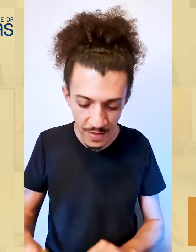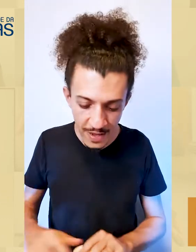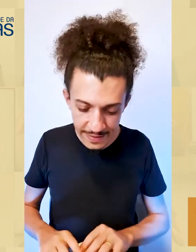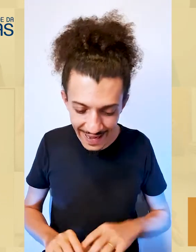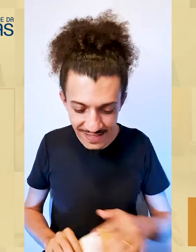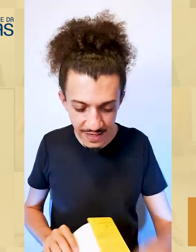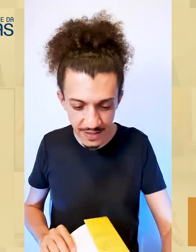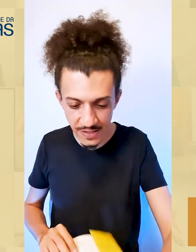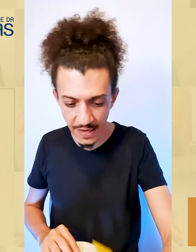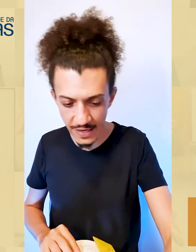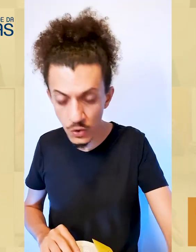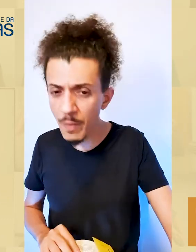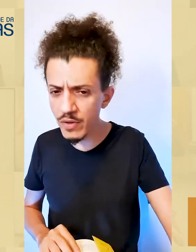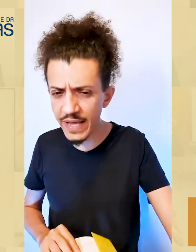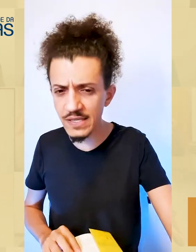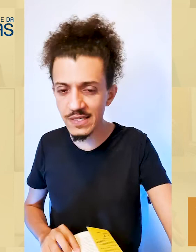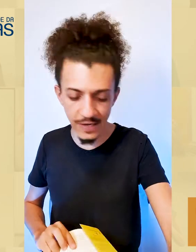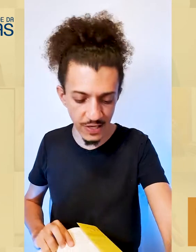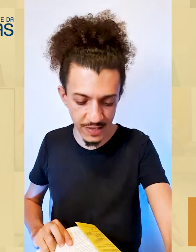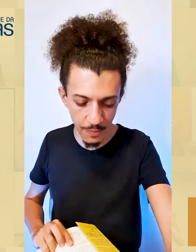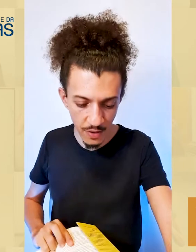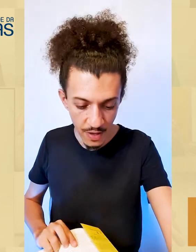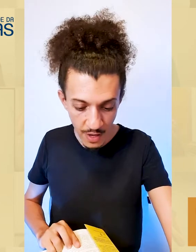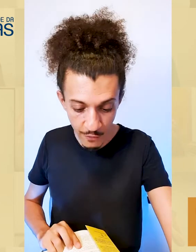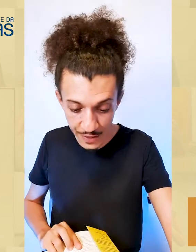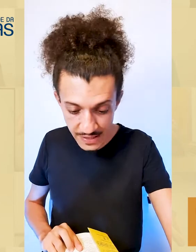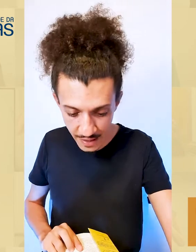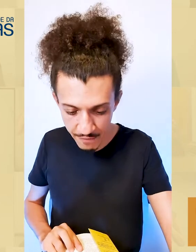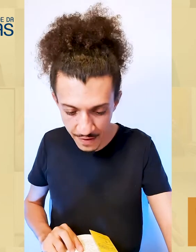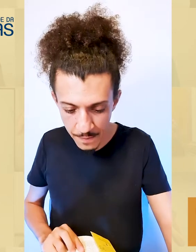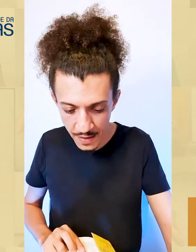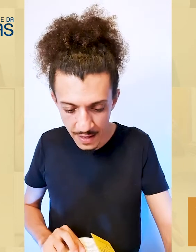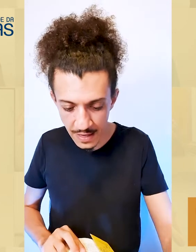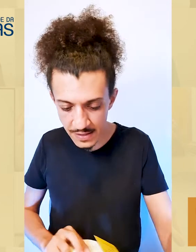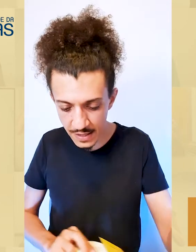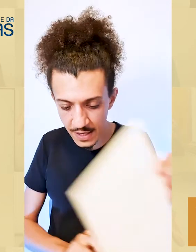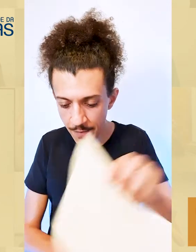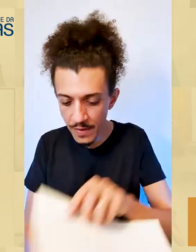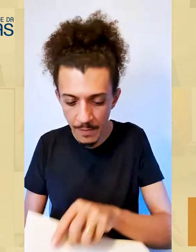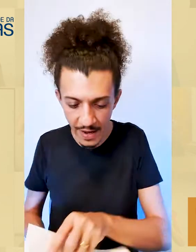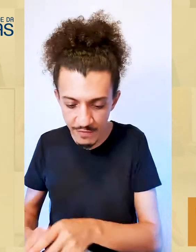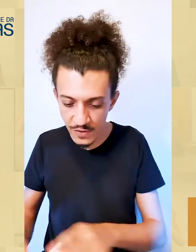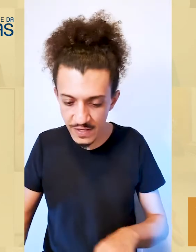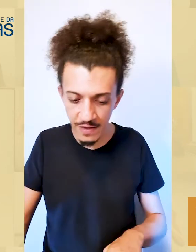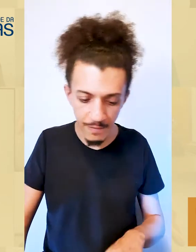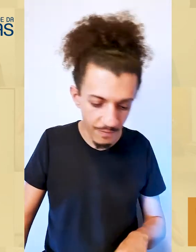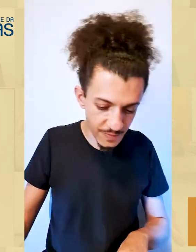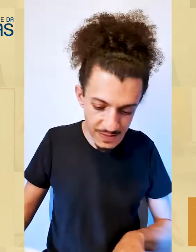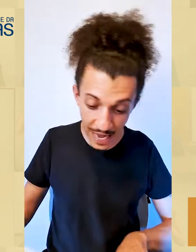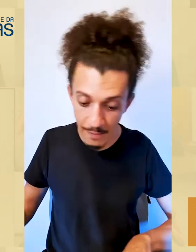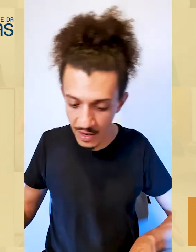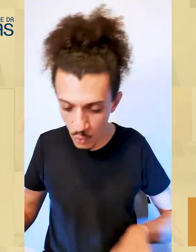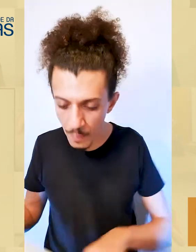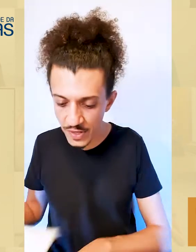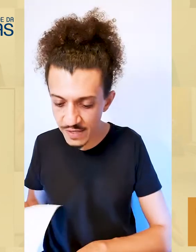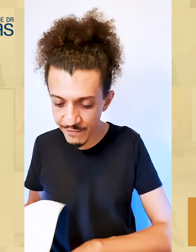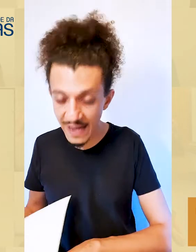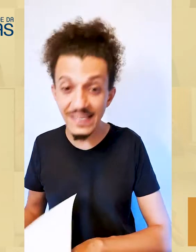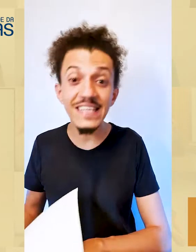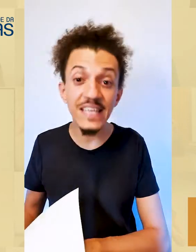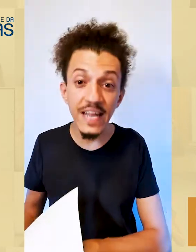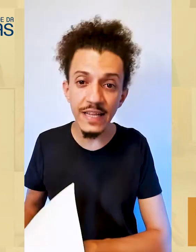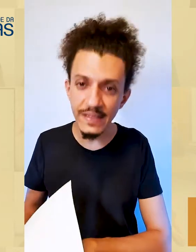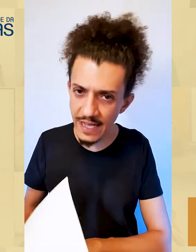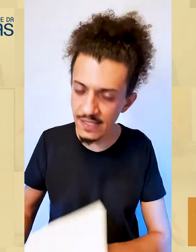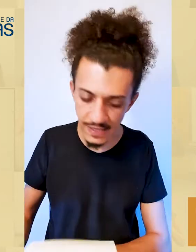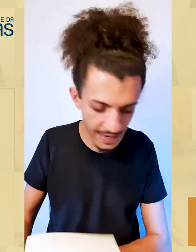poder da escrita de sinais. Como eu dei esses sinais de exemplo, eu vou escrever eles aqui para que você saiba como que se faz